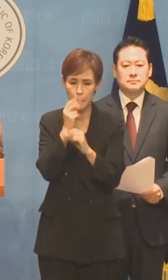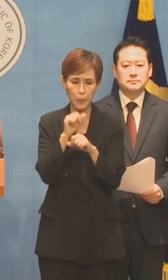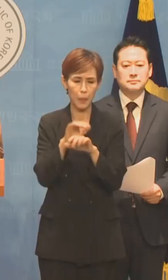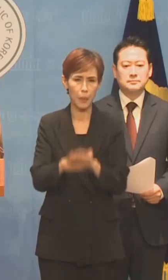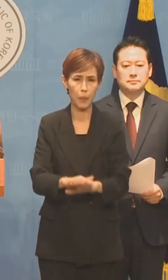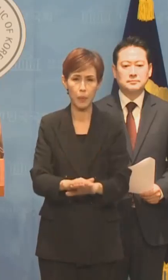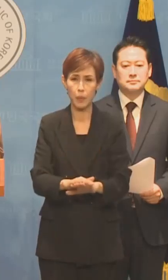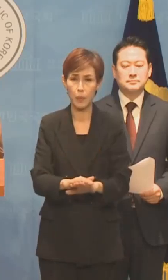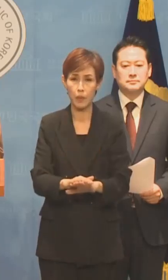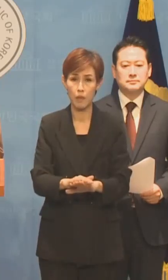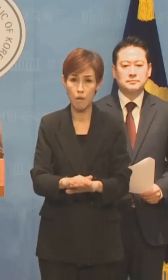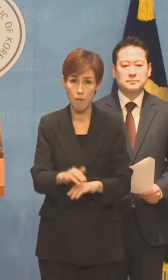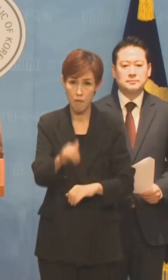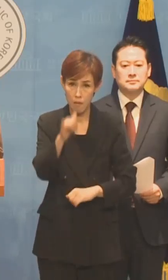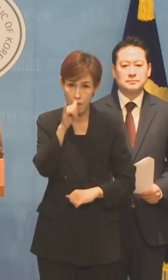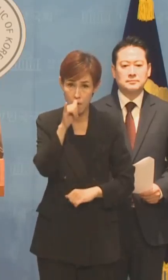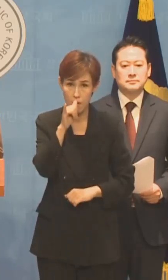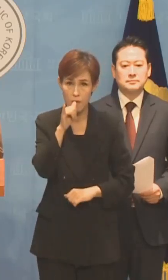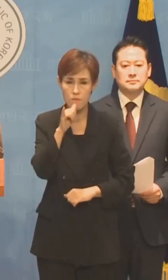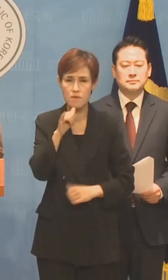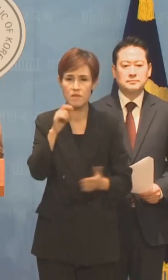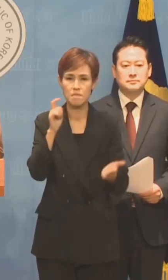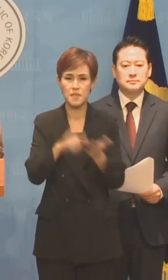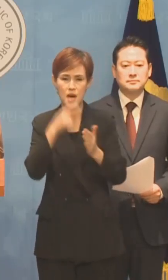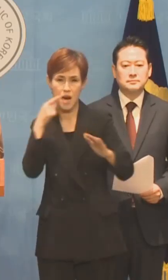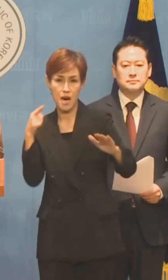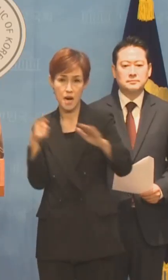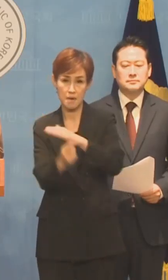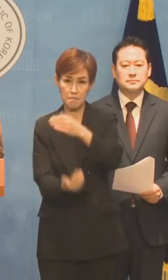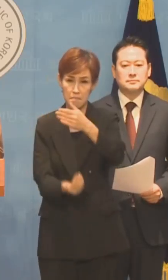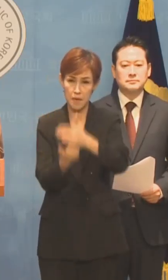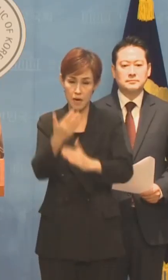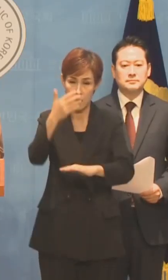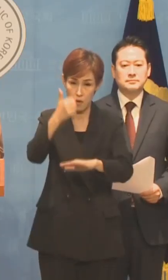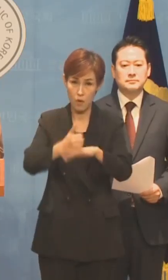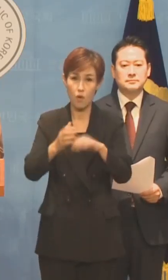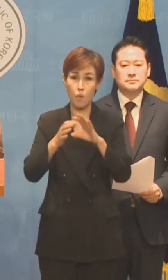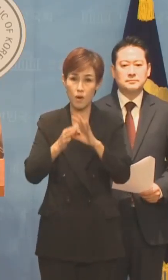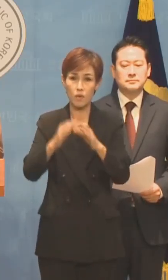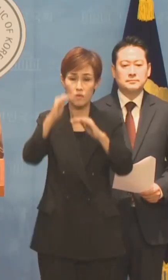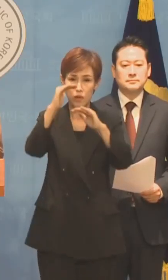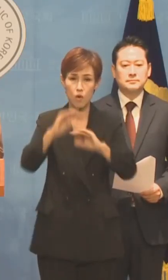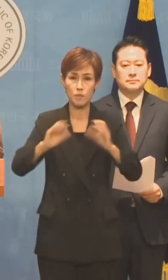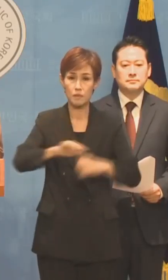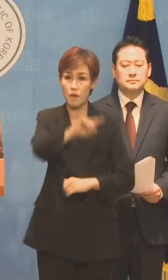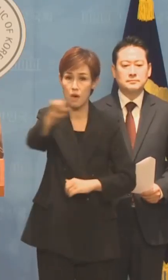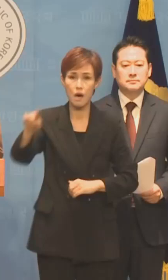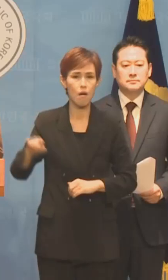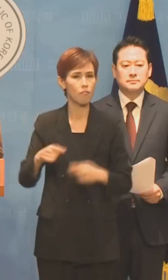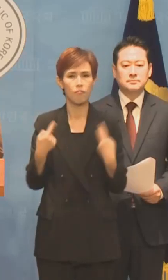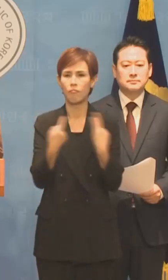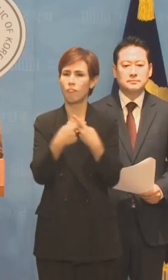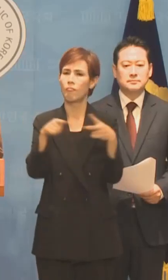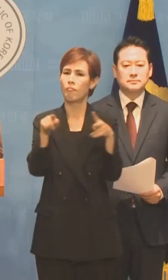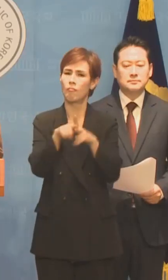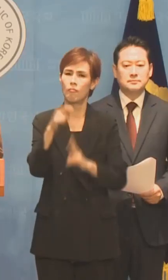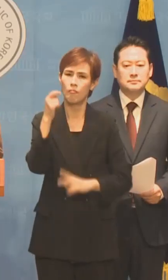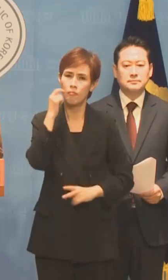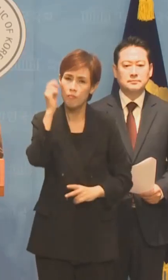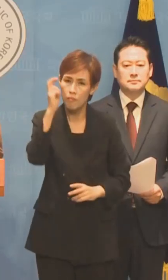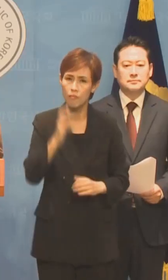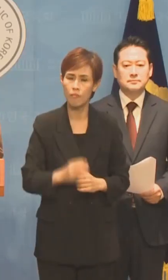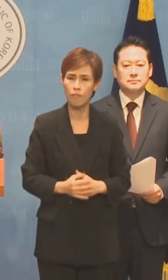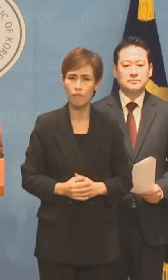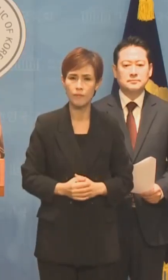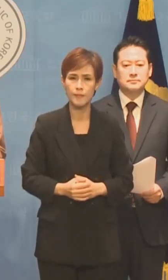덮고 끝까지 외면한다면 비상계엄 사건 최종 결론에 대해 국민 누구도 납득하지 못할